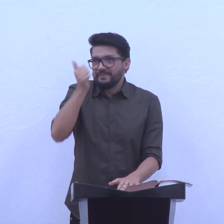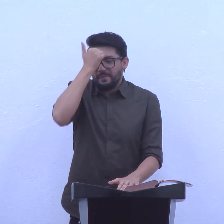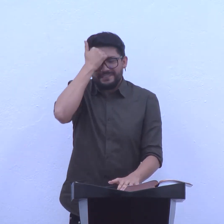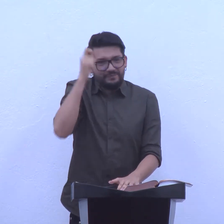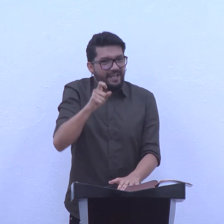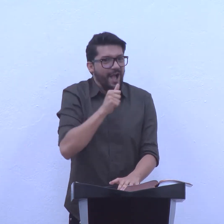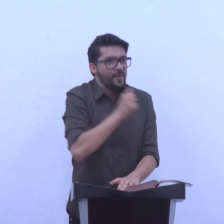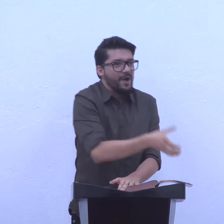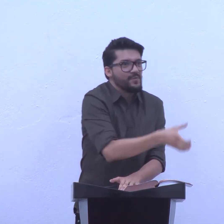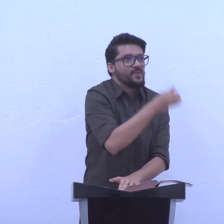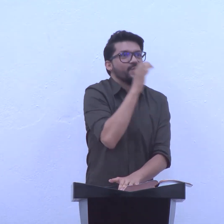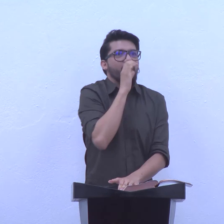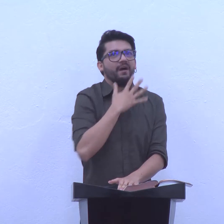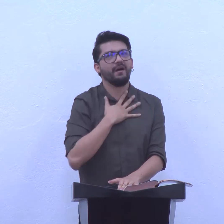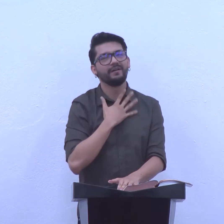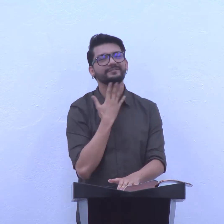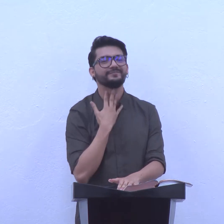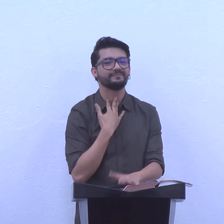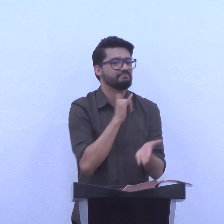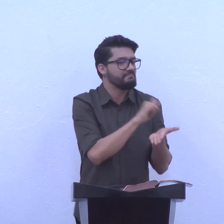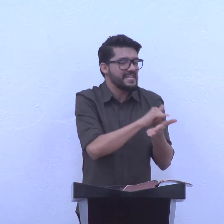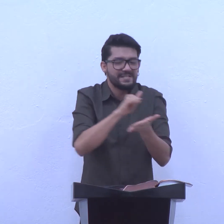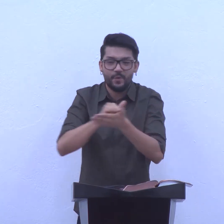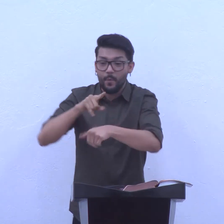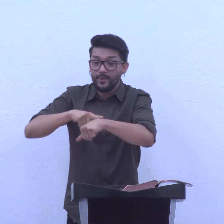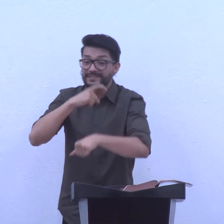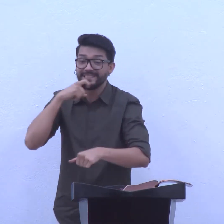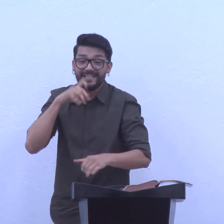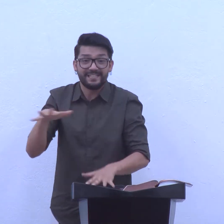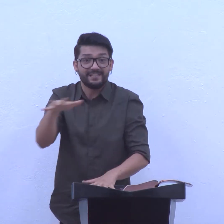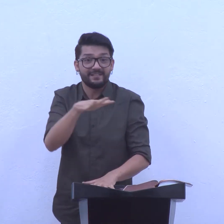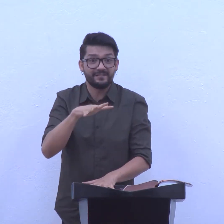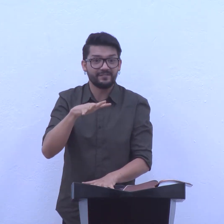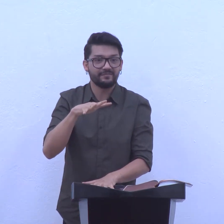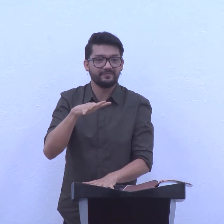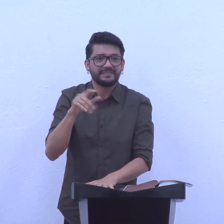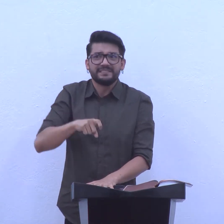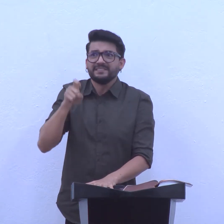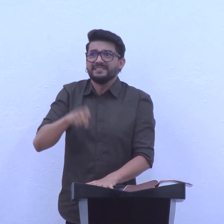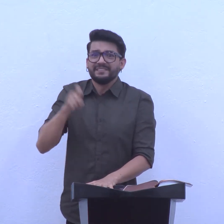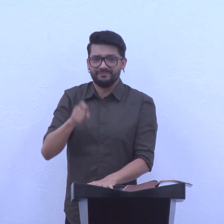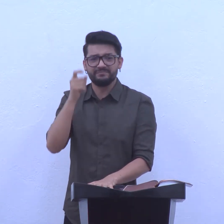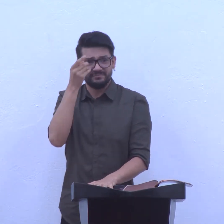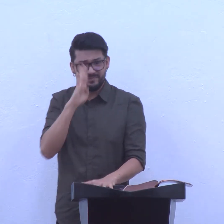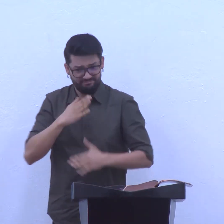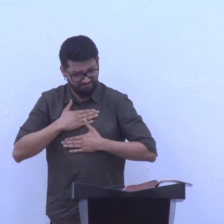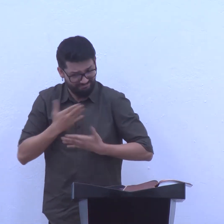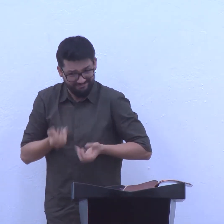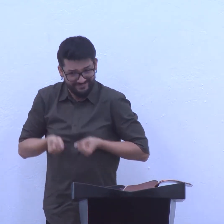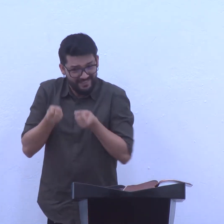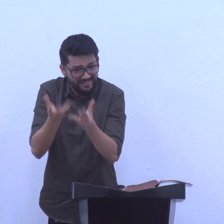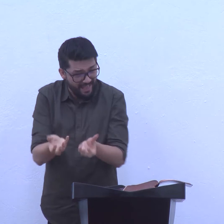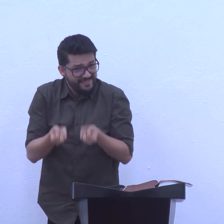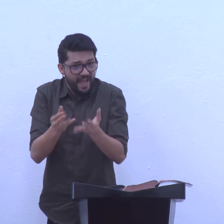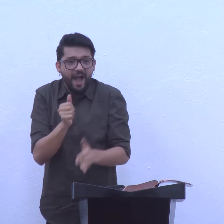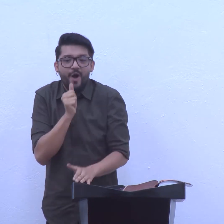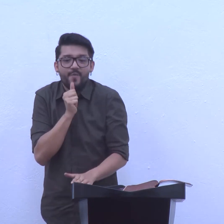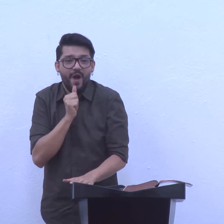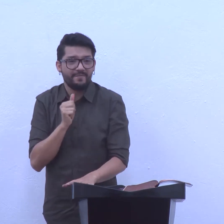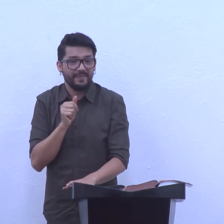a la calle y tiene sed, usted va corriendo en busca de agua. Imagínese el pueblo de Israel en el desierto sediento.